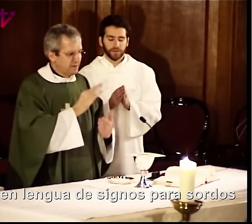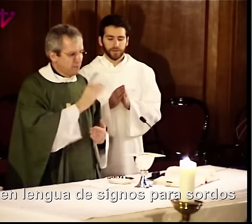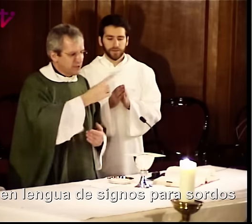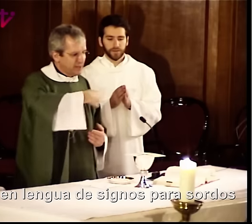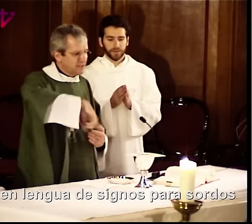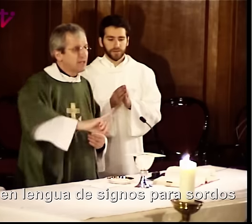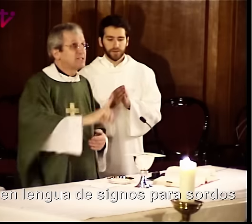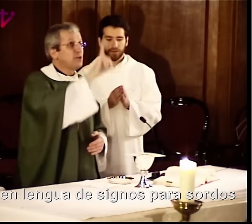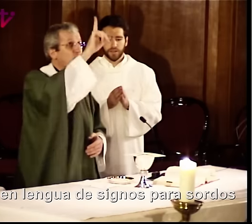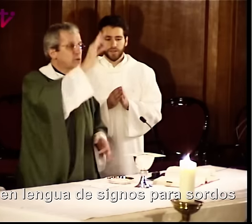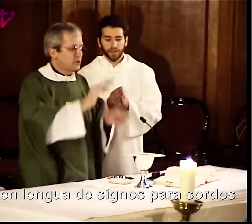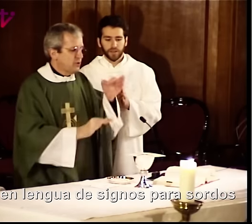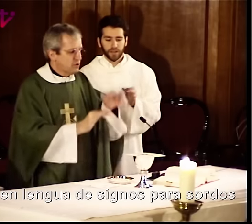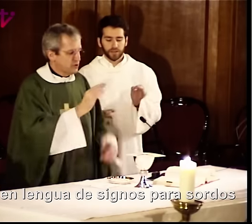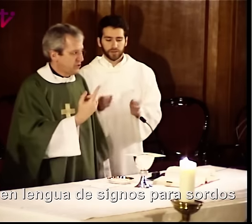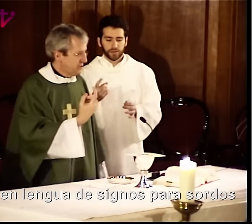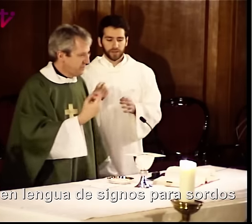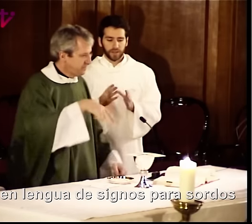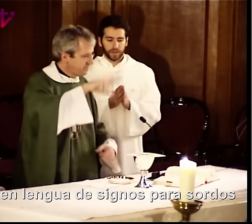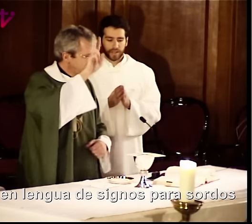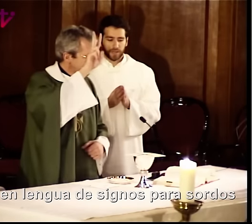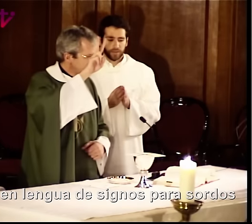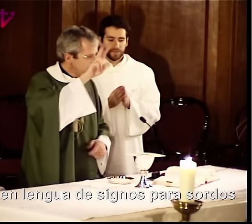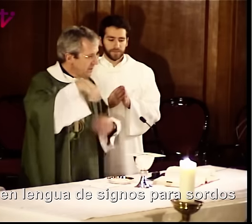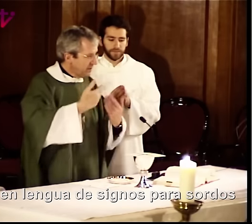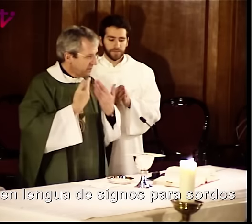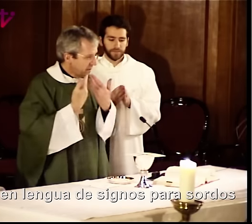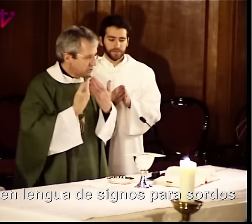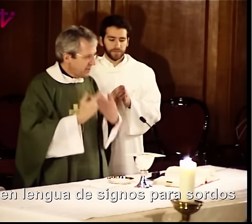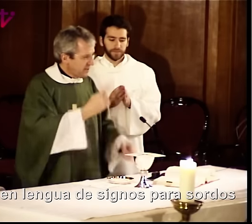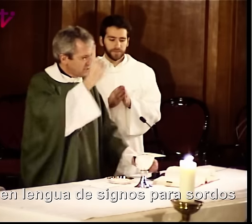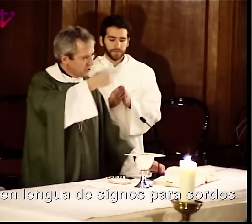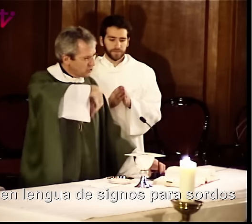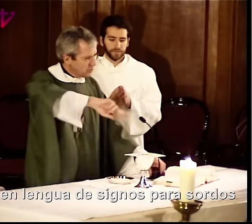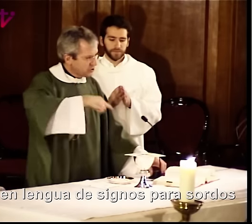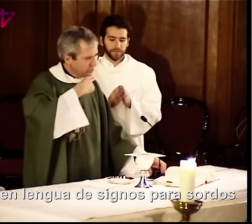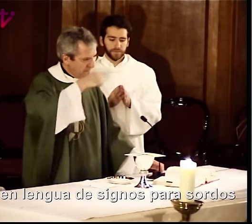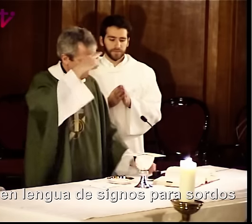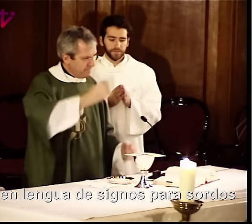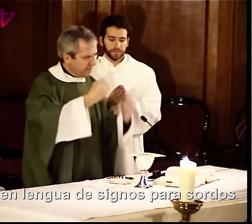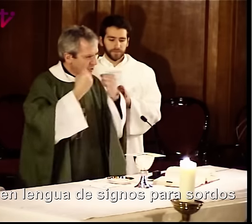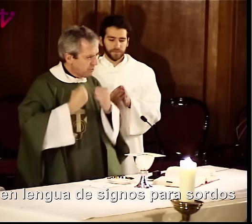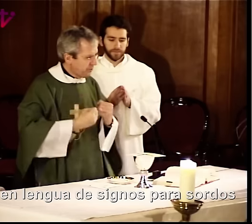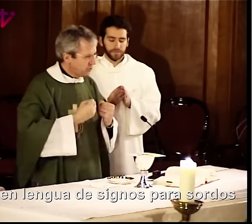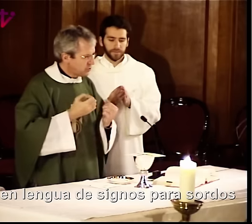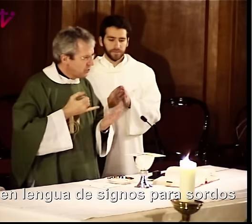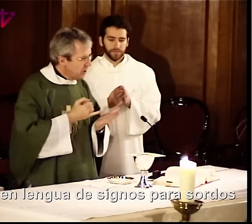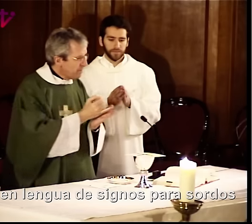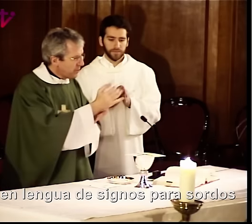Demos gracias al Señor nuestro Dios. Te damos gracias, Dios nuestro, Padre Todopoderoso, por medio